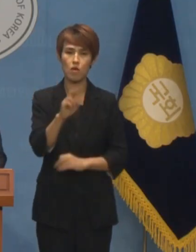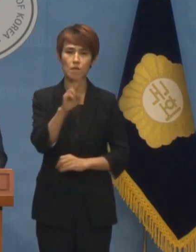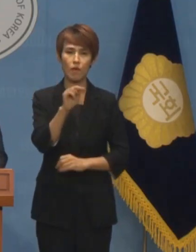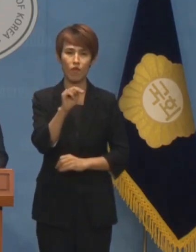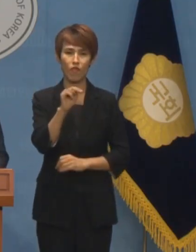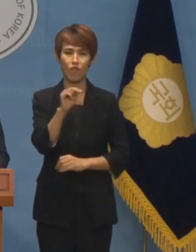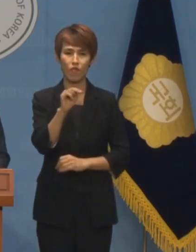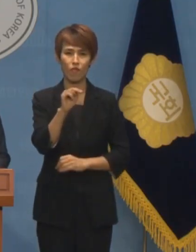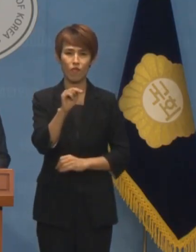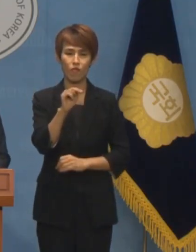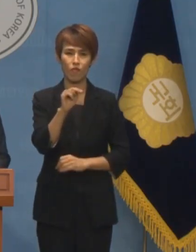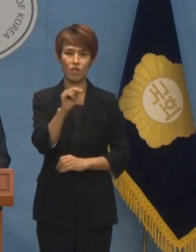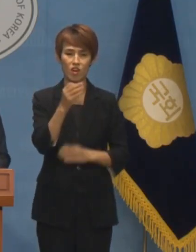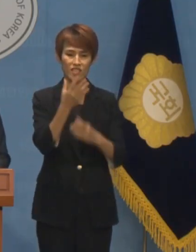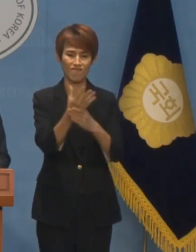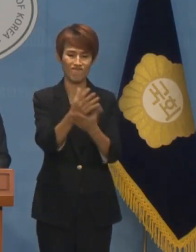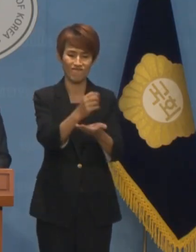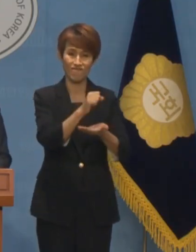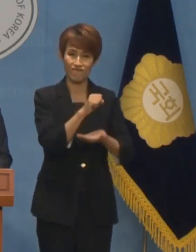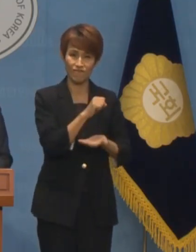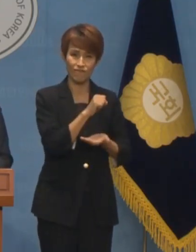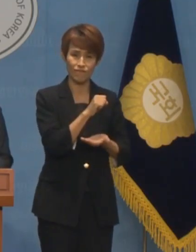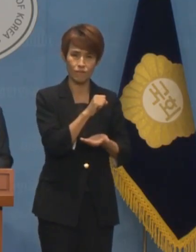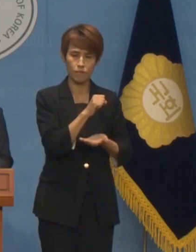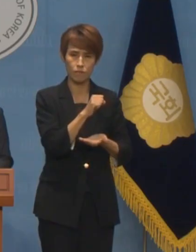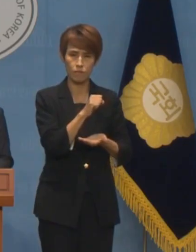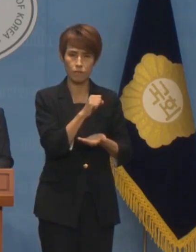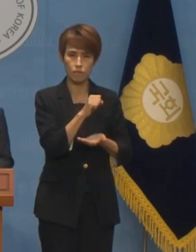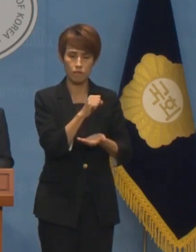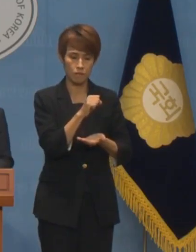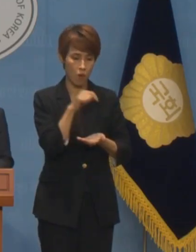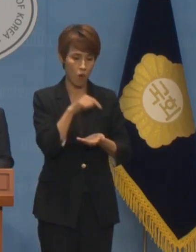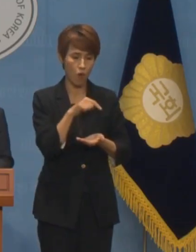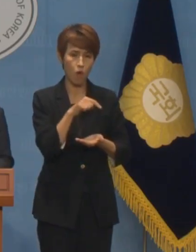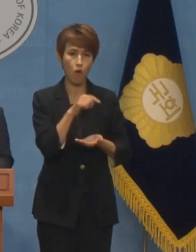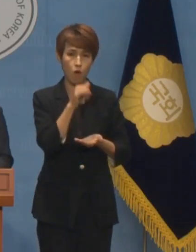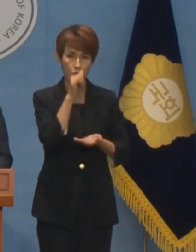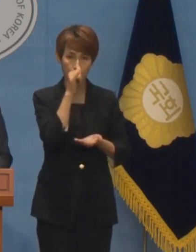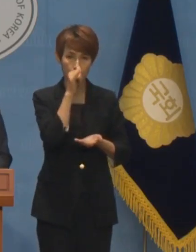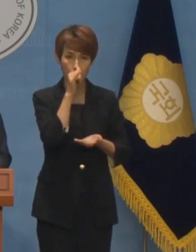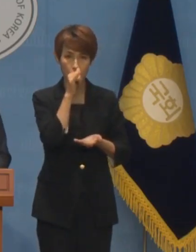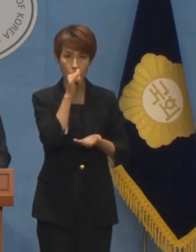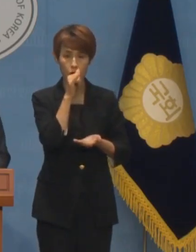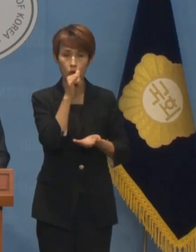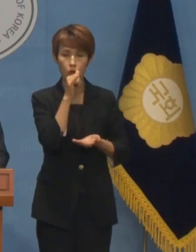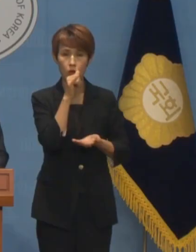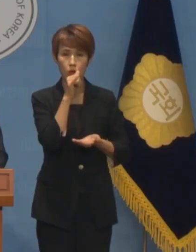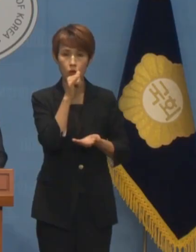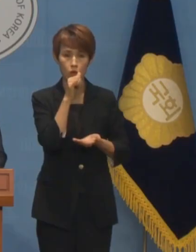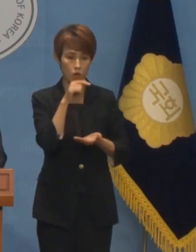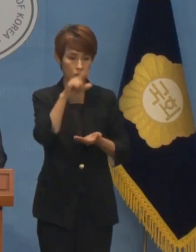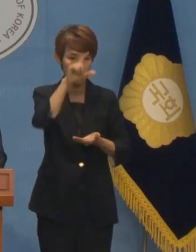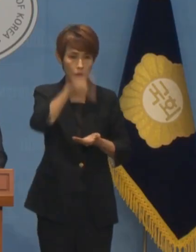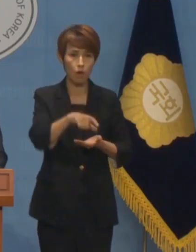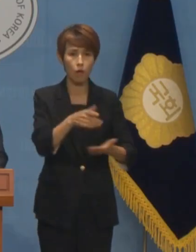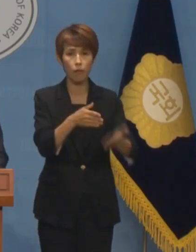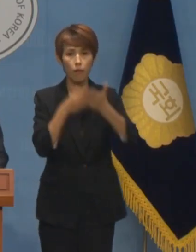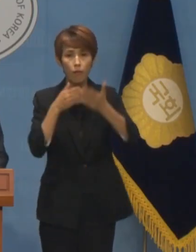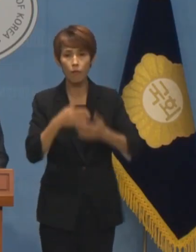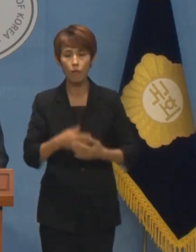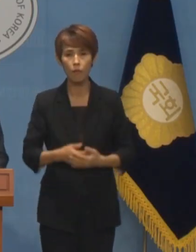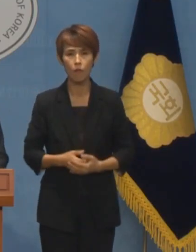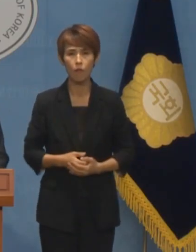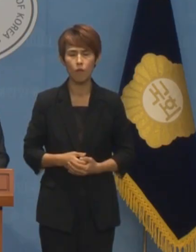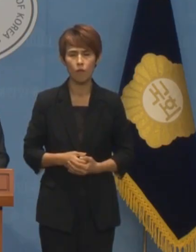주고 현금을 확보한 거죠. 그리고 이제 이 티몬 캐시를 가지고 있는 사람들인데 이 티몬 캐시 사용할 수 없는 거 아닙니까?